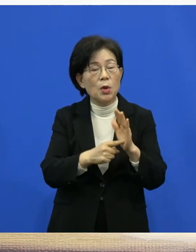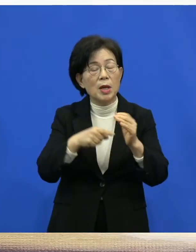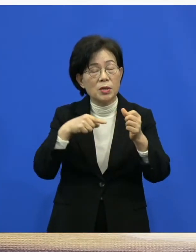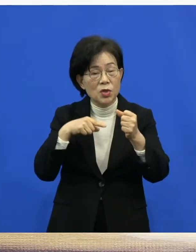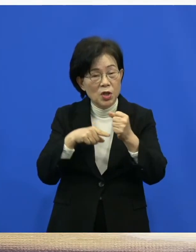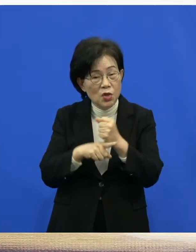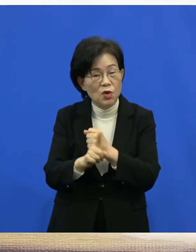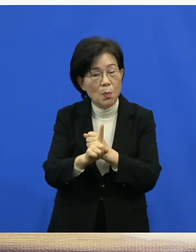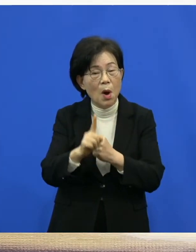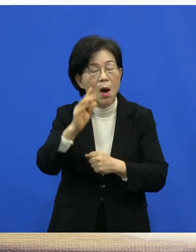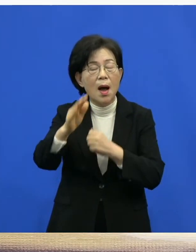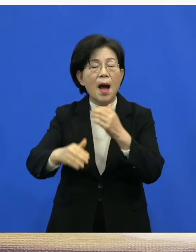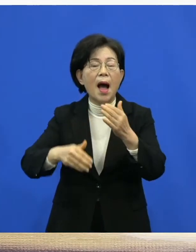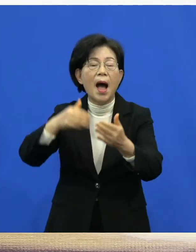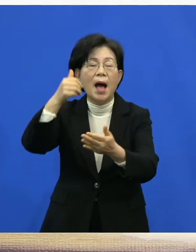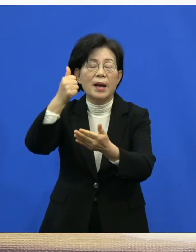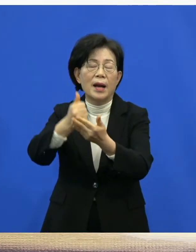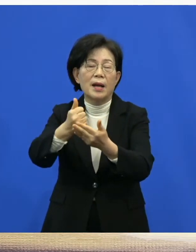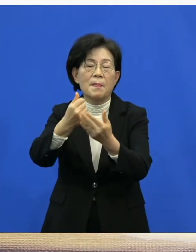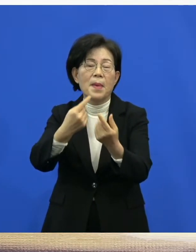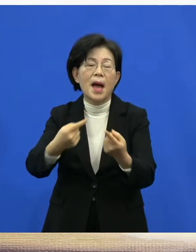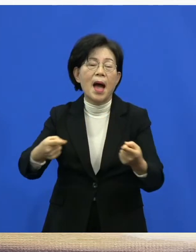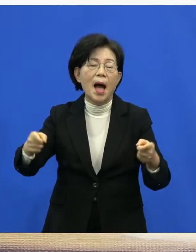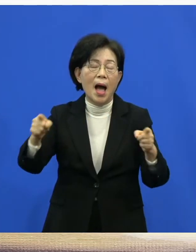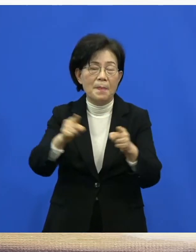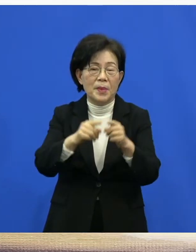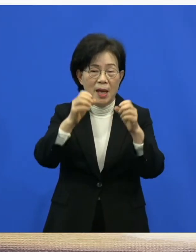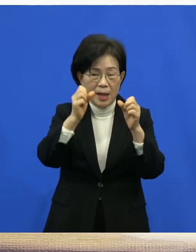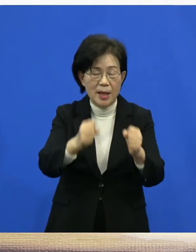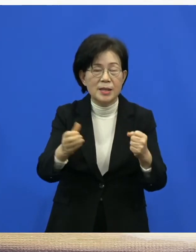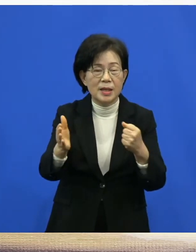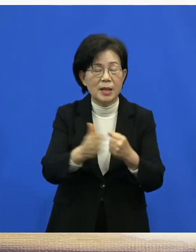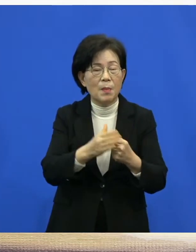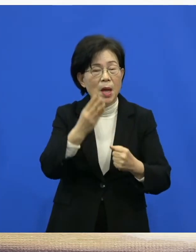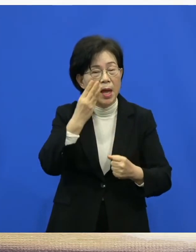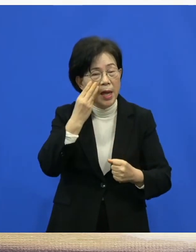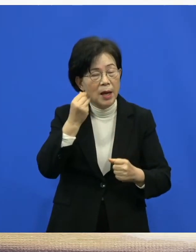이유는 하나님이 함께하고 계시기 때문입니다.